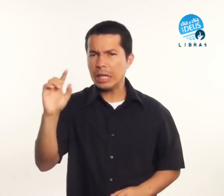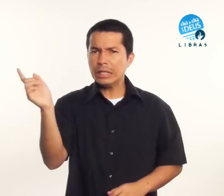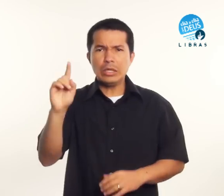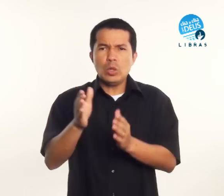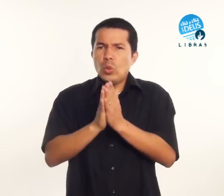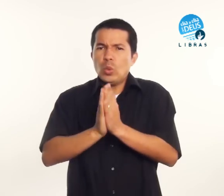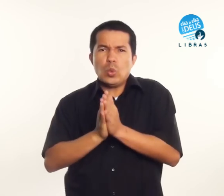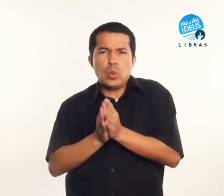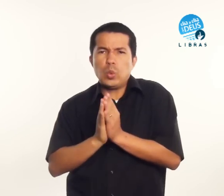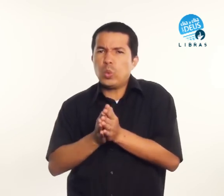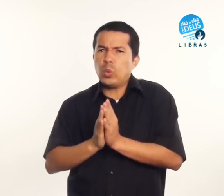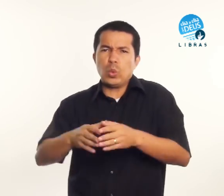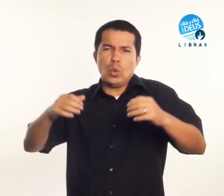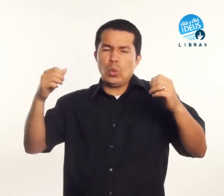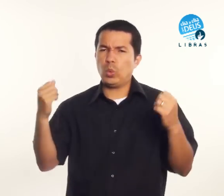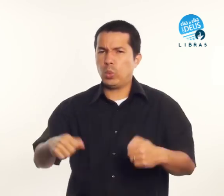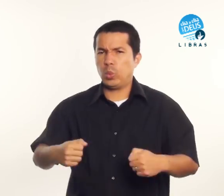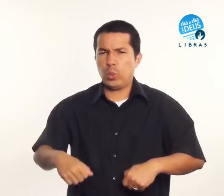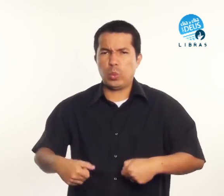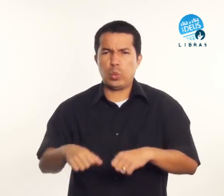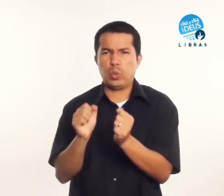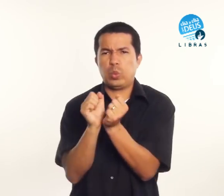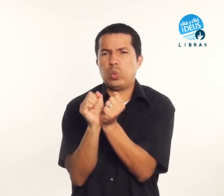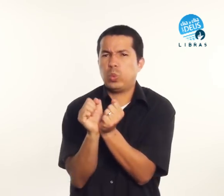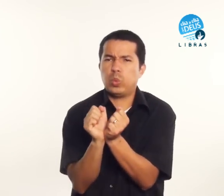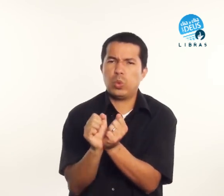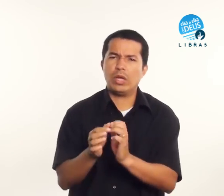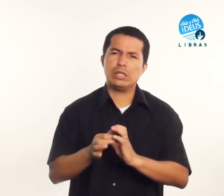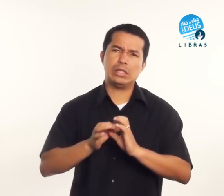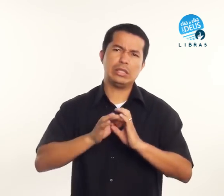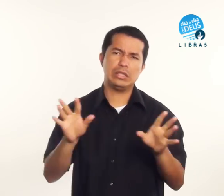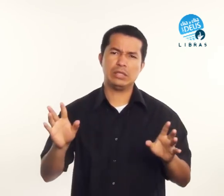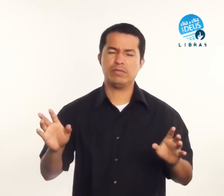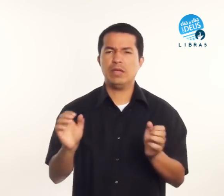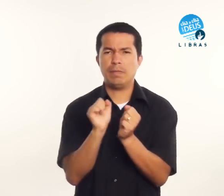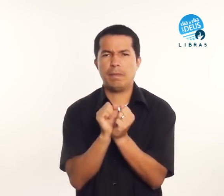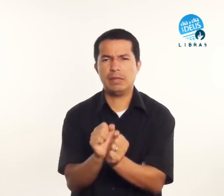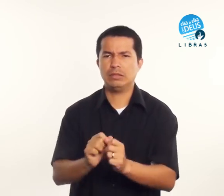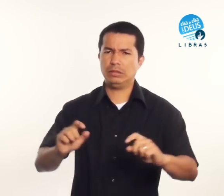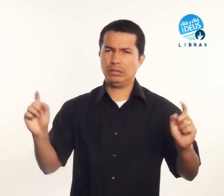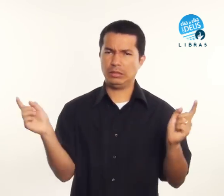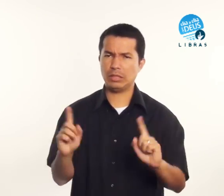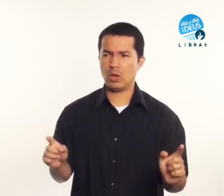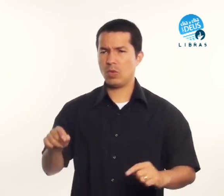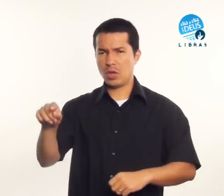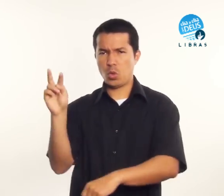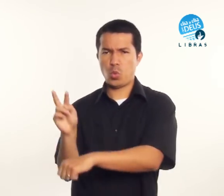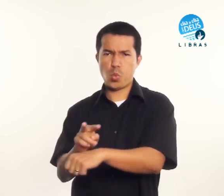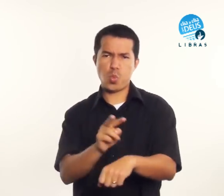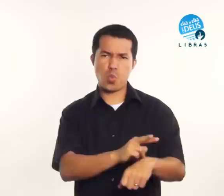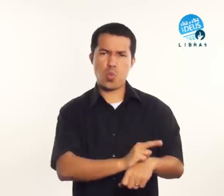olha, a oportunidade faz o ladrão, quem é o culpado aí é quem não protegeu bem as